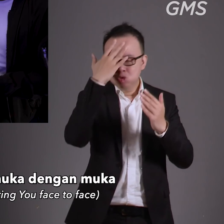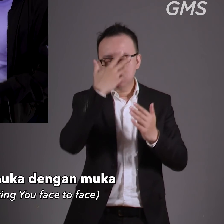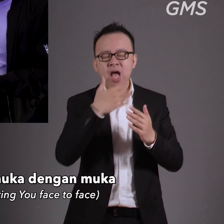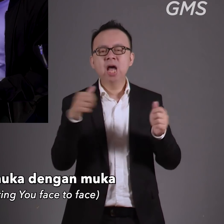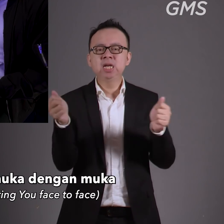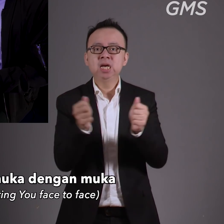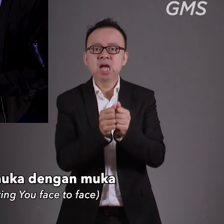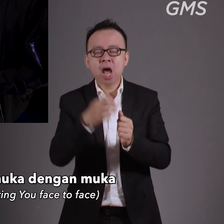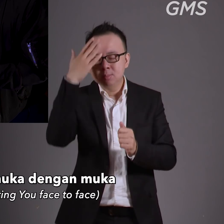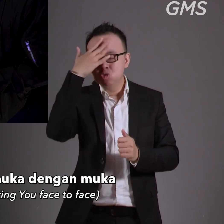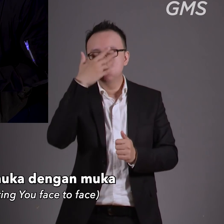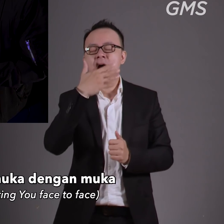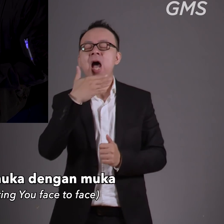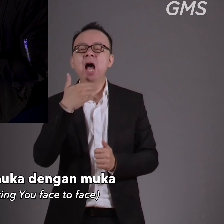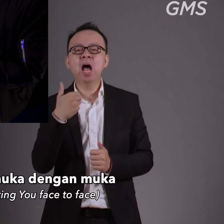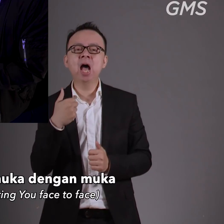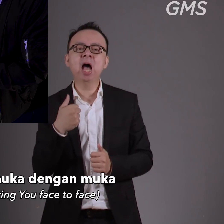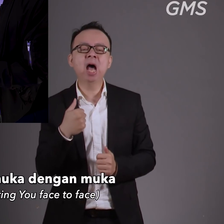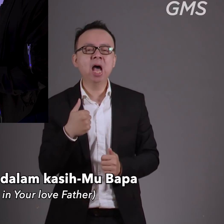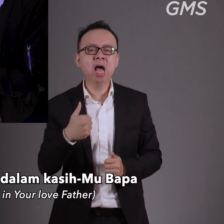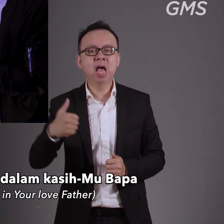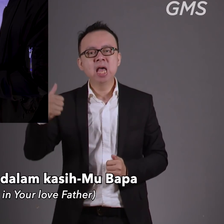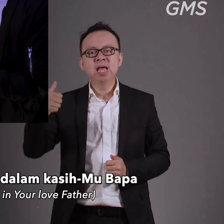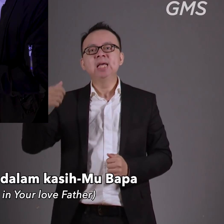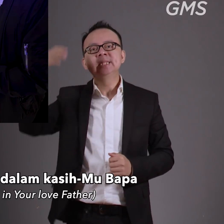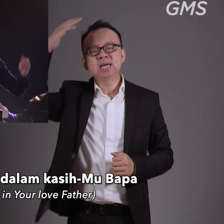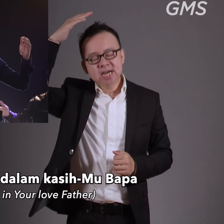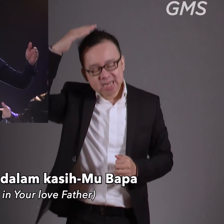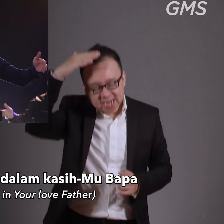muka dengan muka,